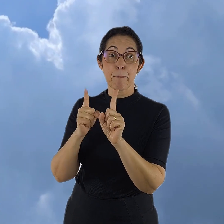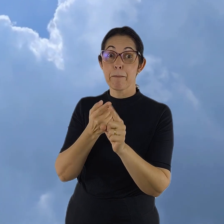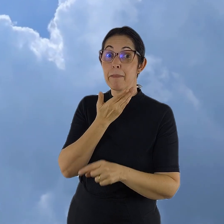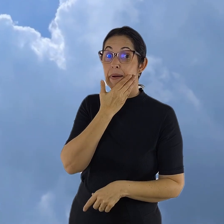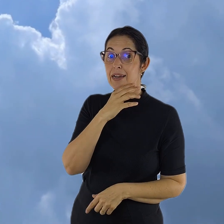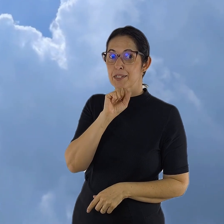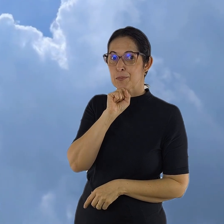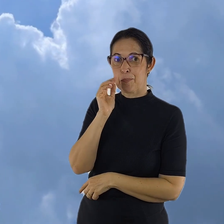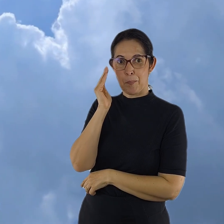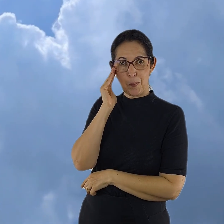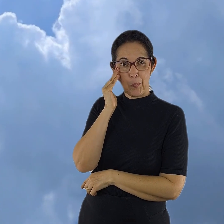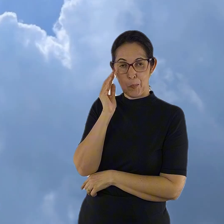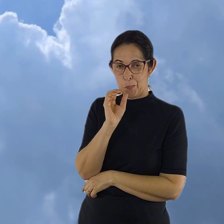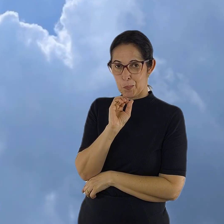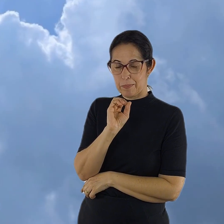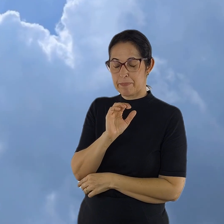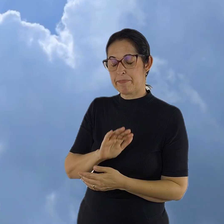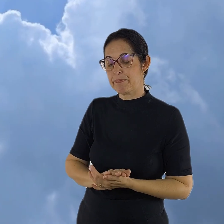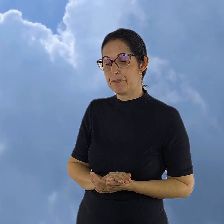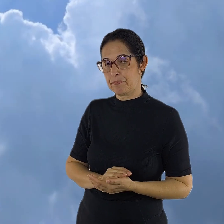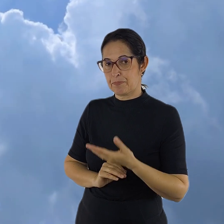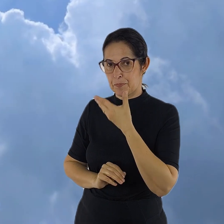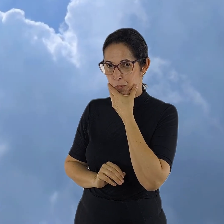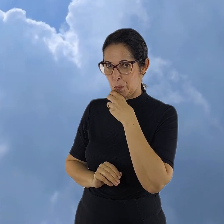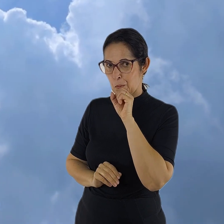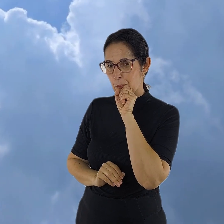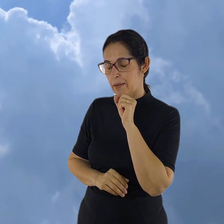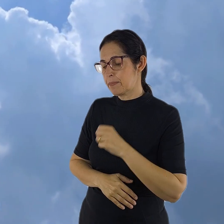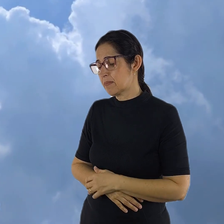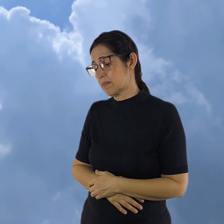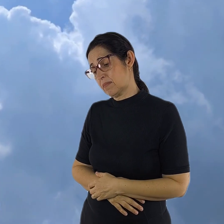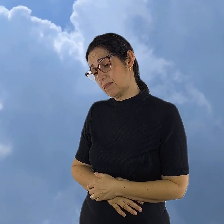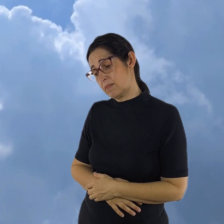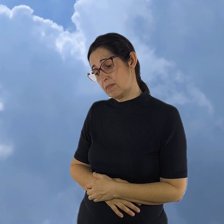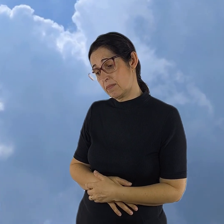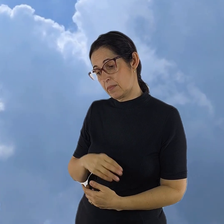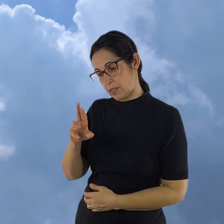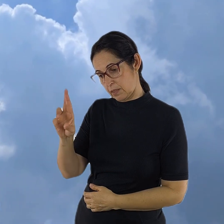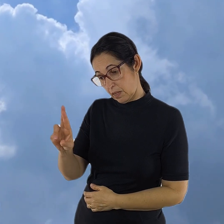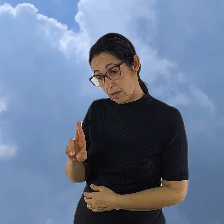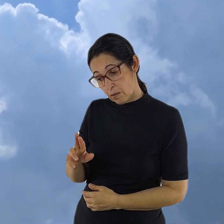tinha compreendido a oportunidade que estava diante dele. Ele falou assim: Senhor,